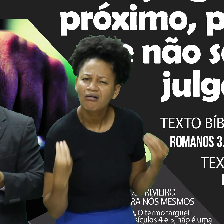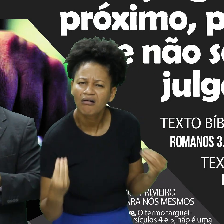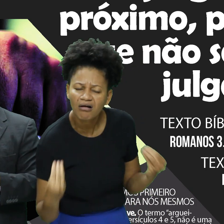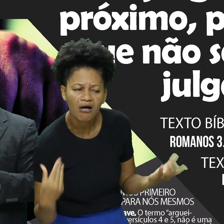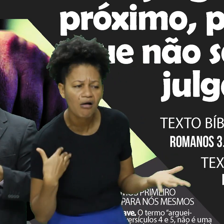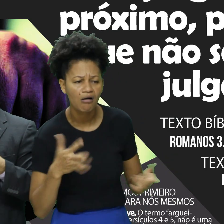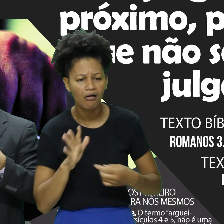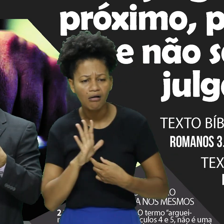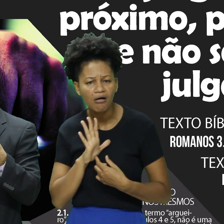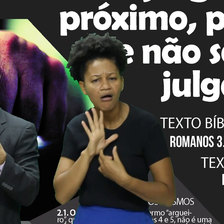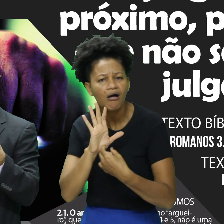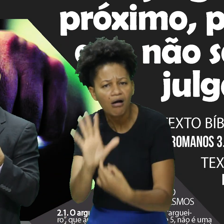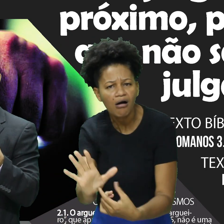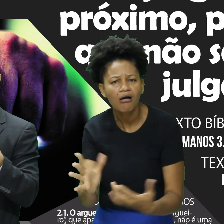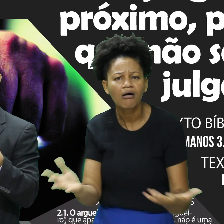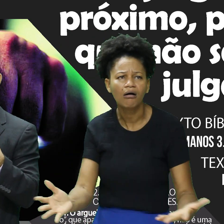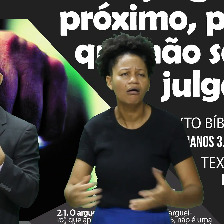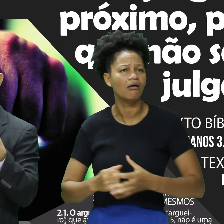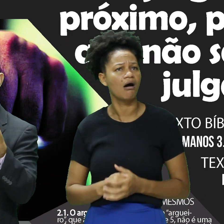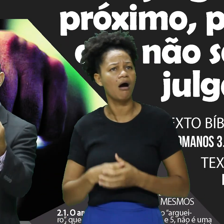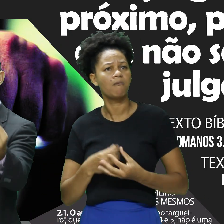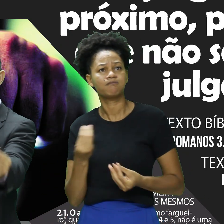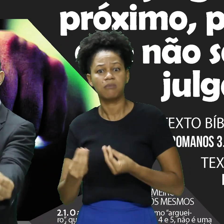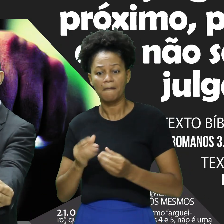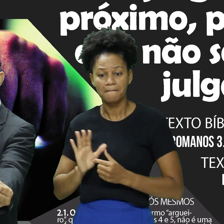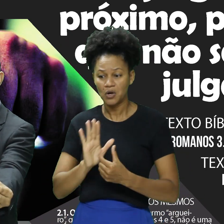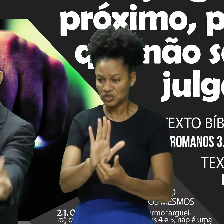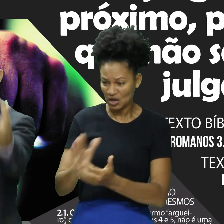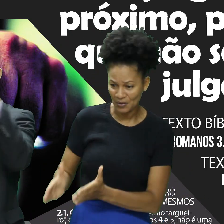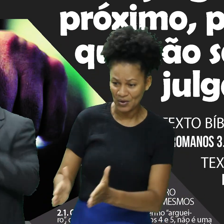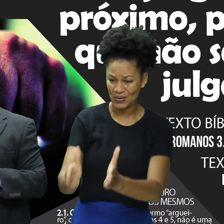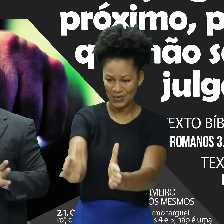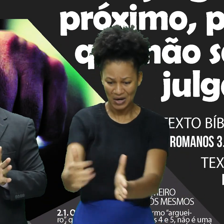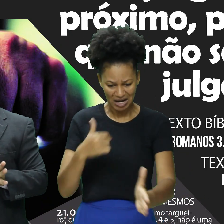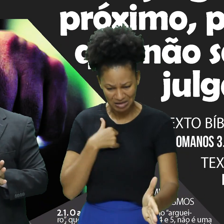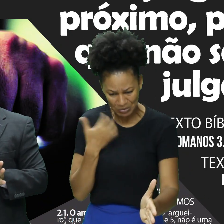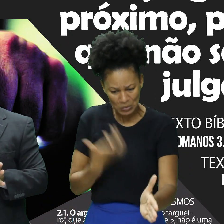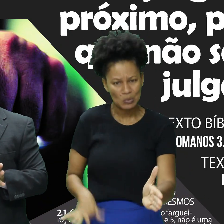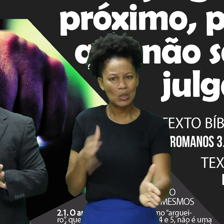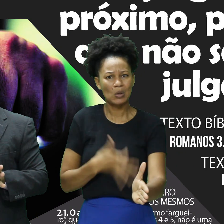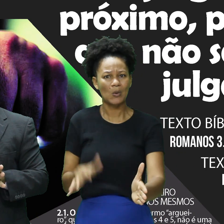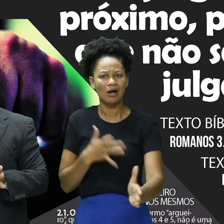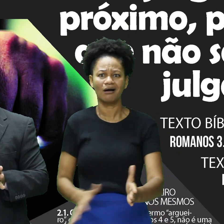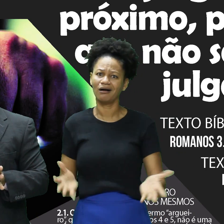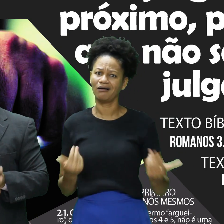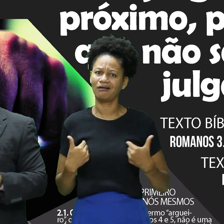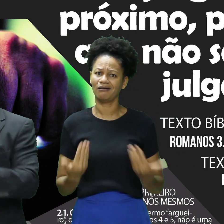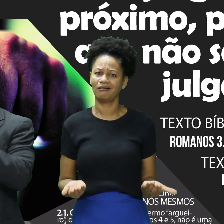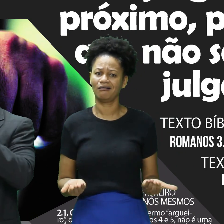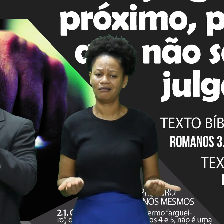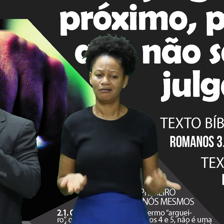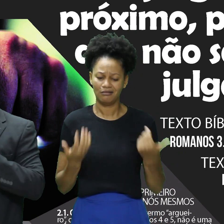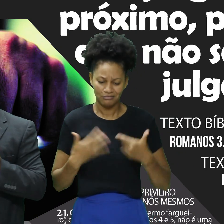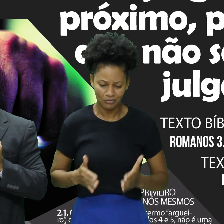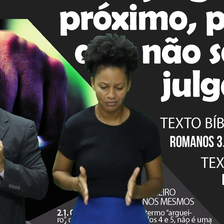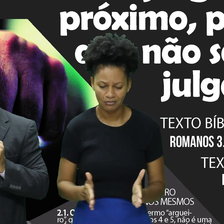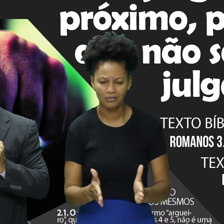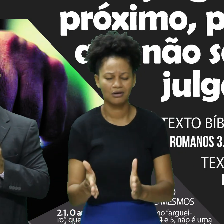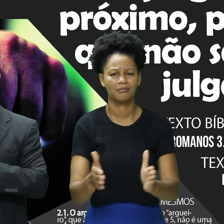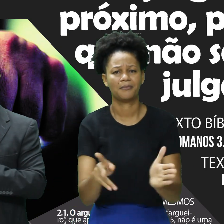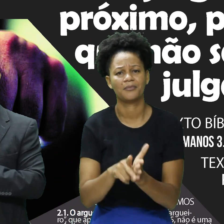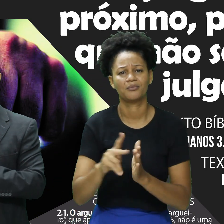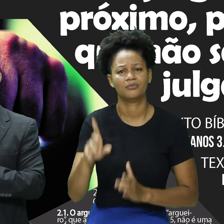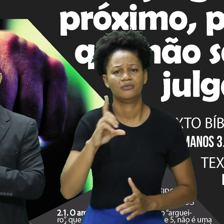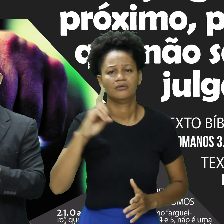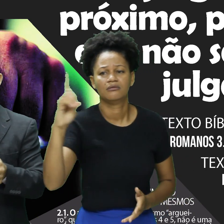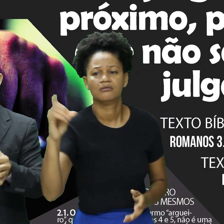posso apresentar, como é que eu posso mostrar o caminho para alguém se eu não quero não quero andar pelo caminho de Deus,